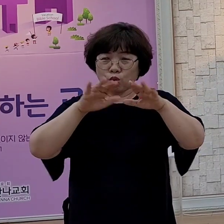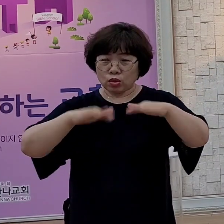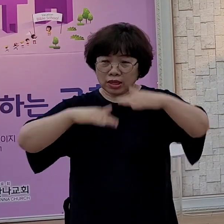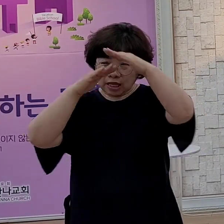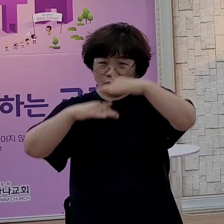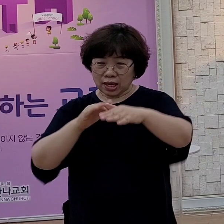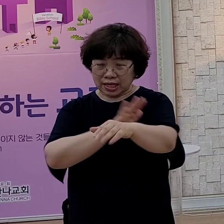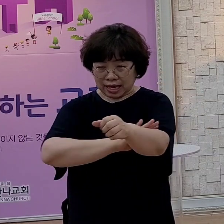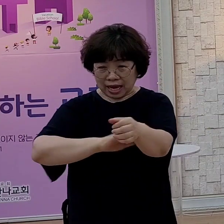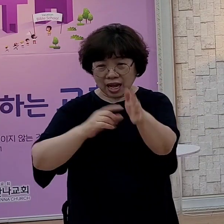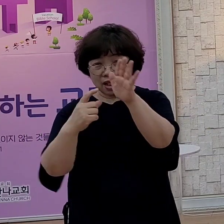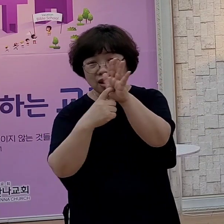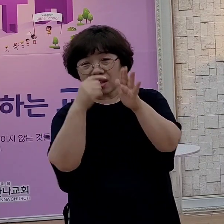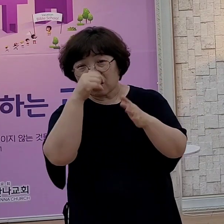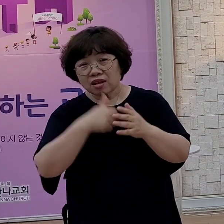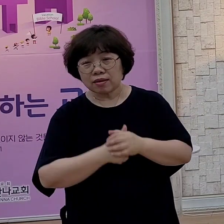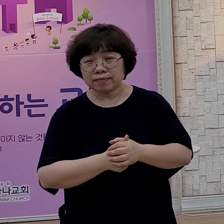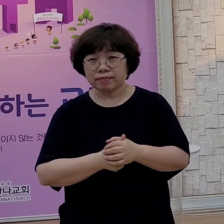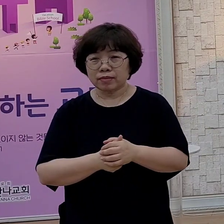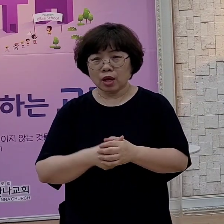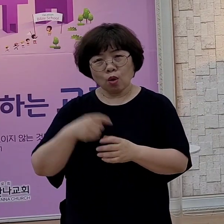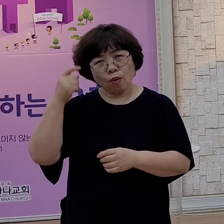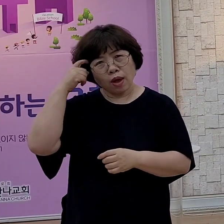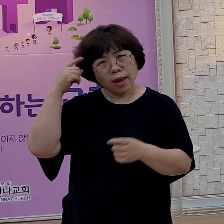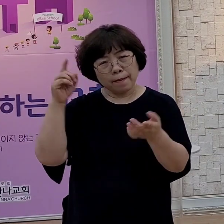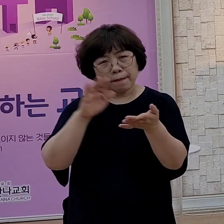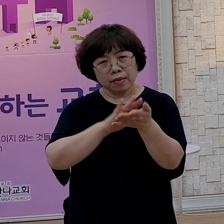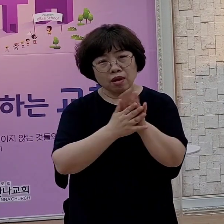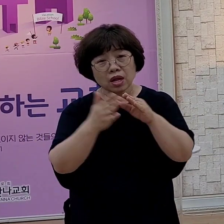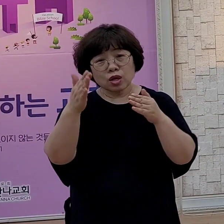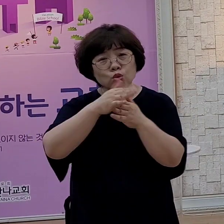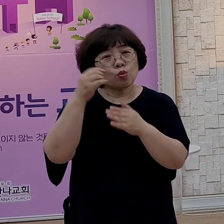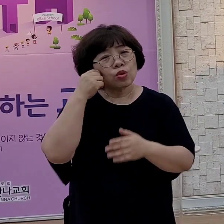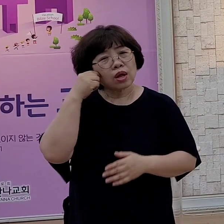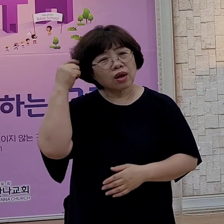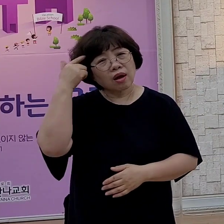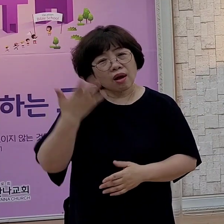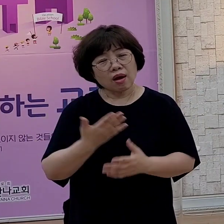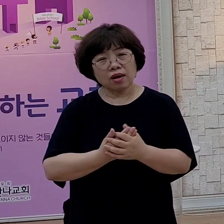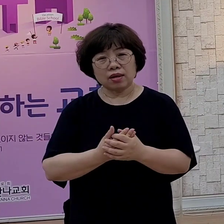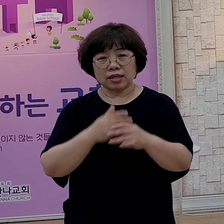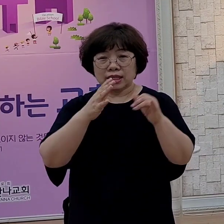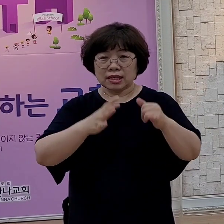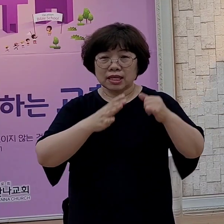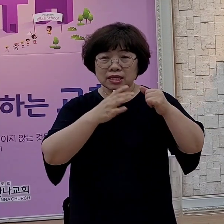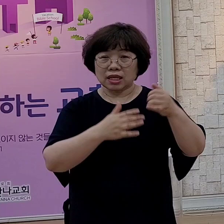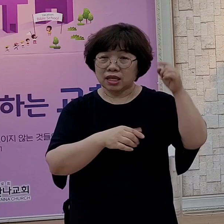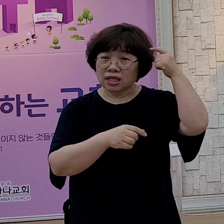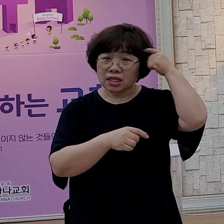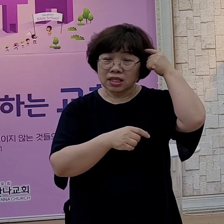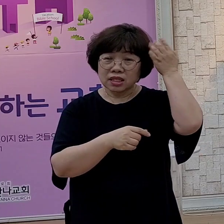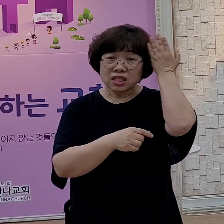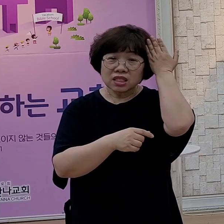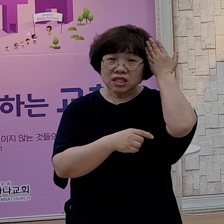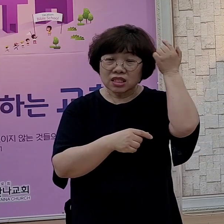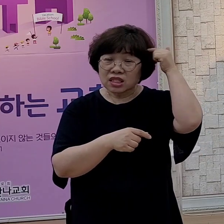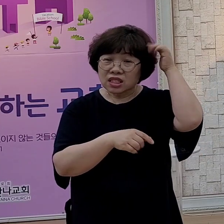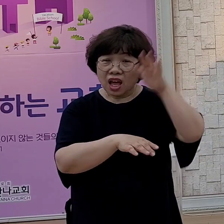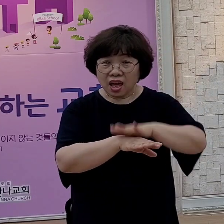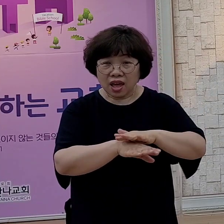나와 있습니다. 왜 우리를 바꾸지 못합니까? 이 세상 지식과 지혜는 아까 제가 말씀드린